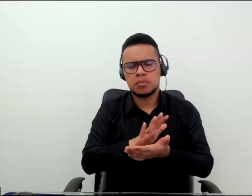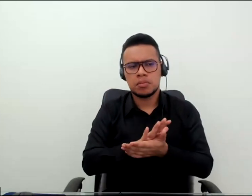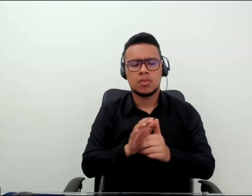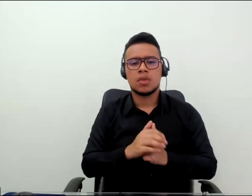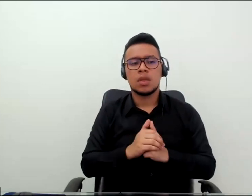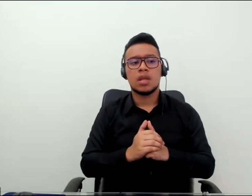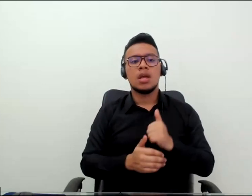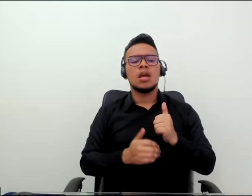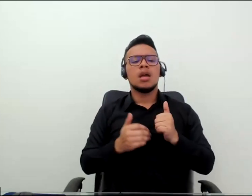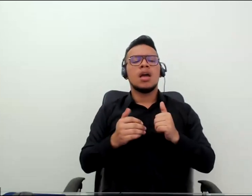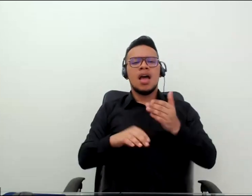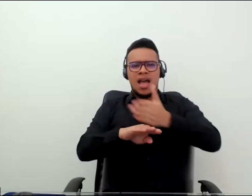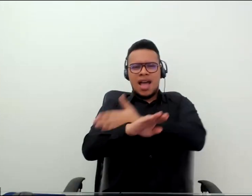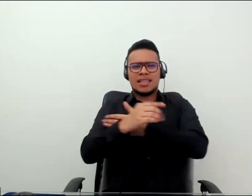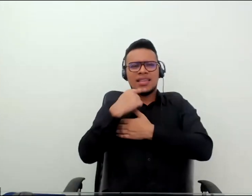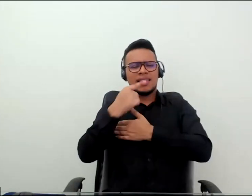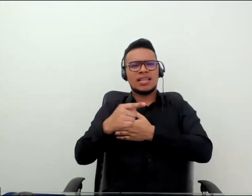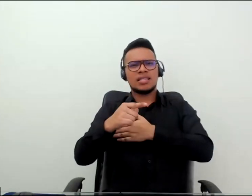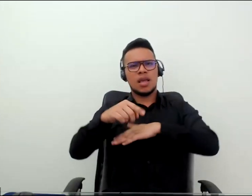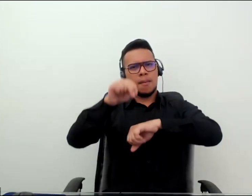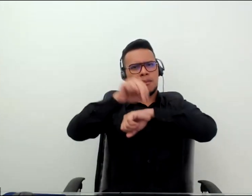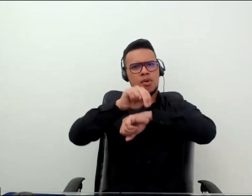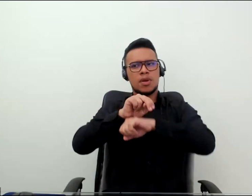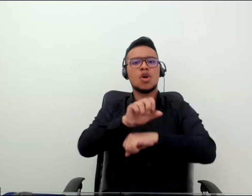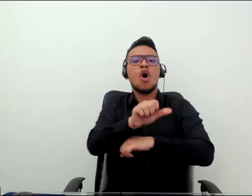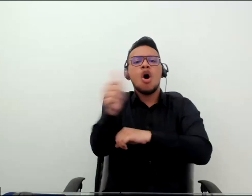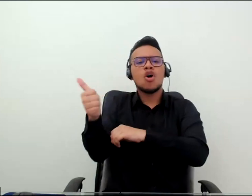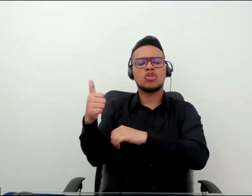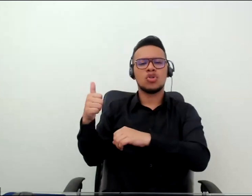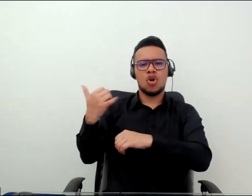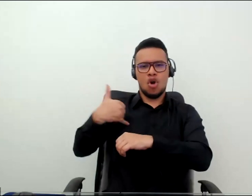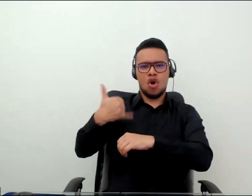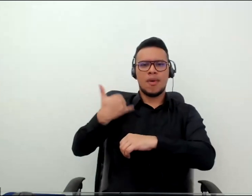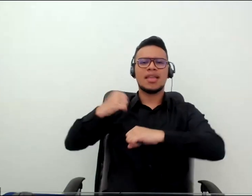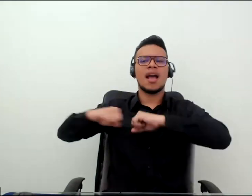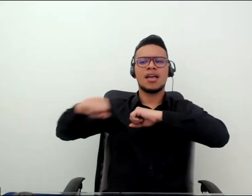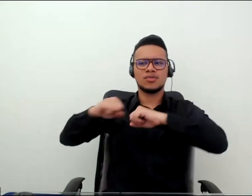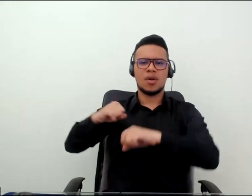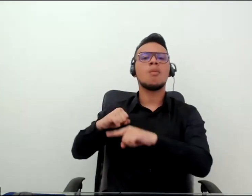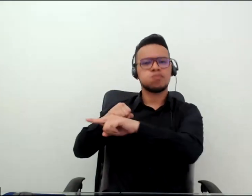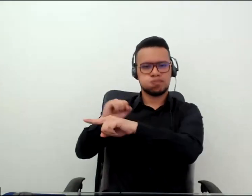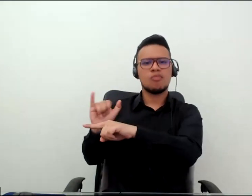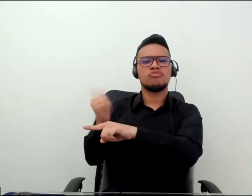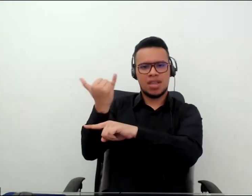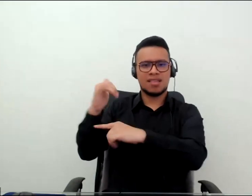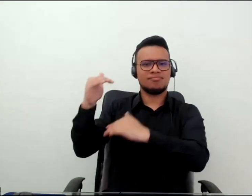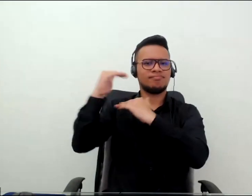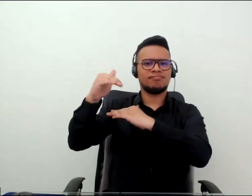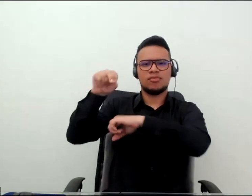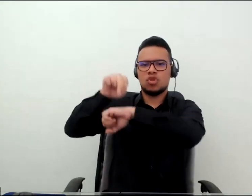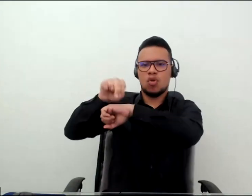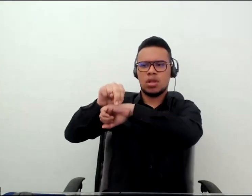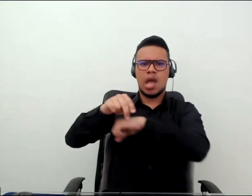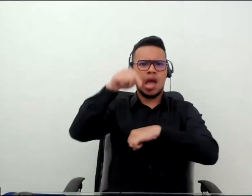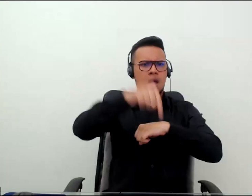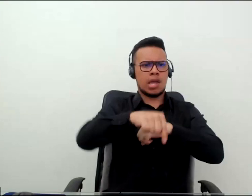al programa de jóvenes en acción que sí exige un promedio para los estudiantes programa de gratuidad no aprovechemos